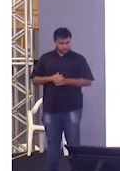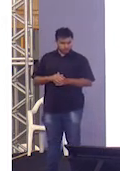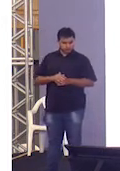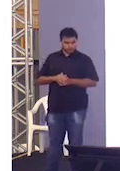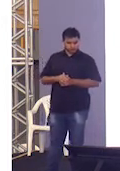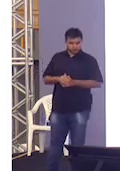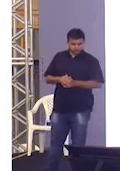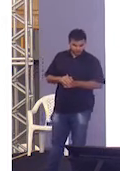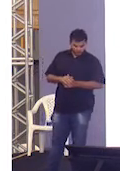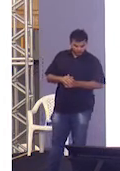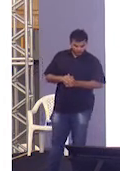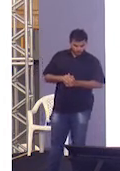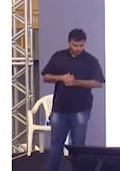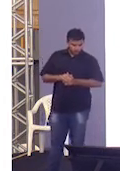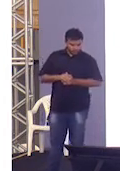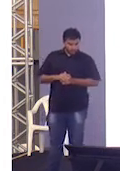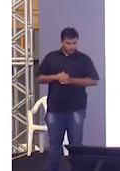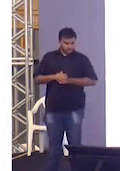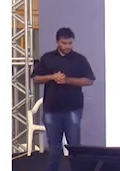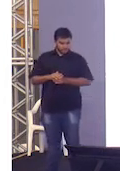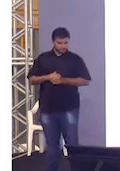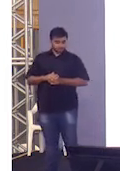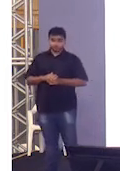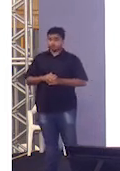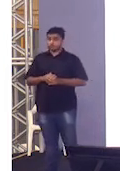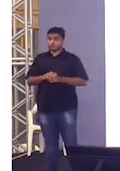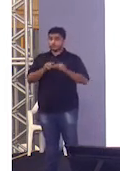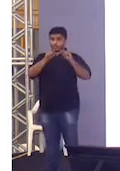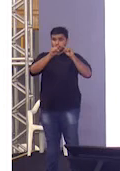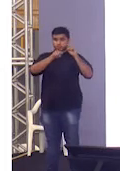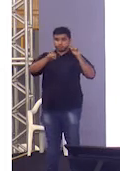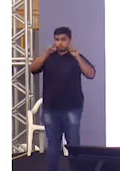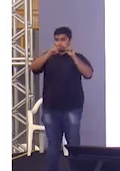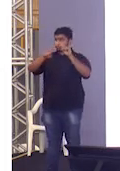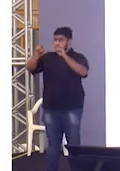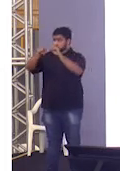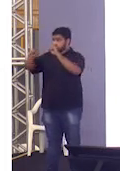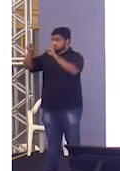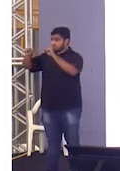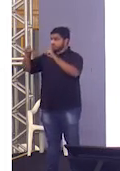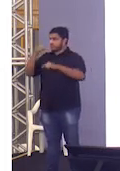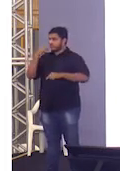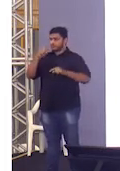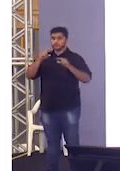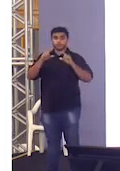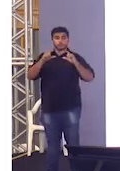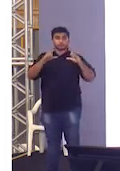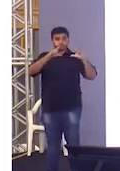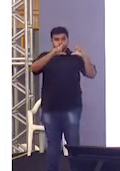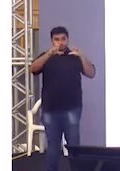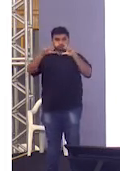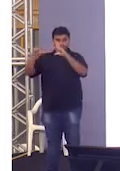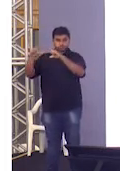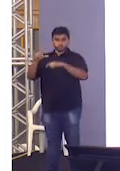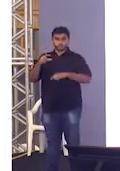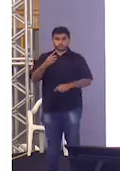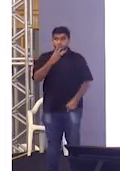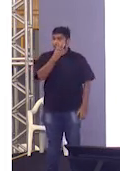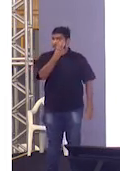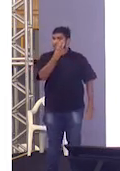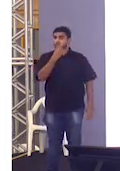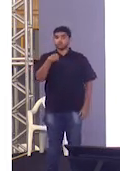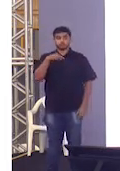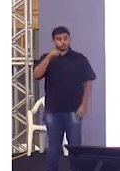Escreva um número em cada círculo da figura abaixo, em cada círculo da fila